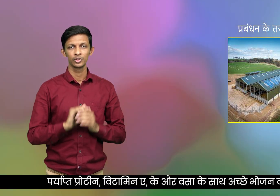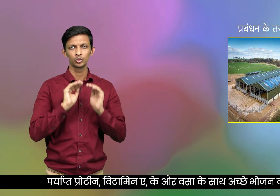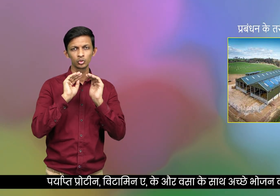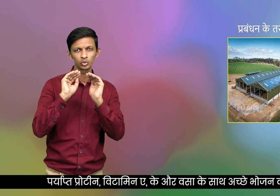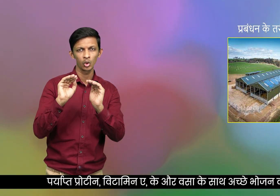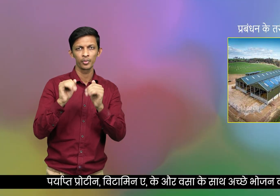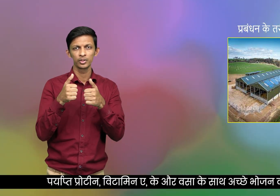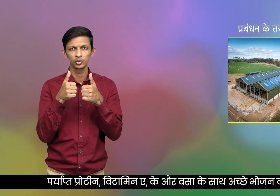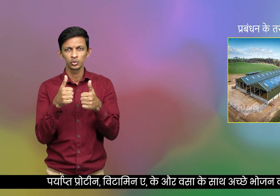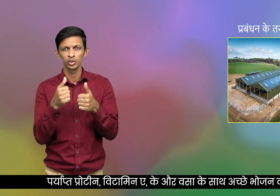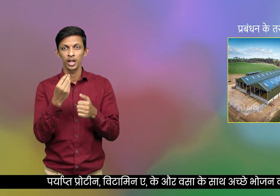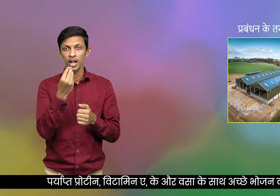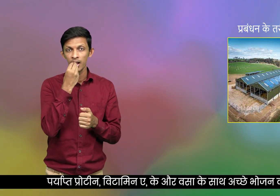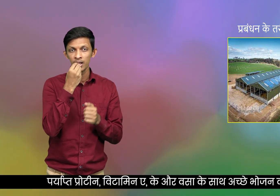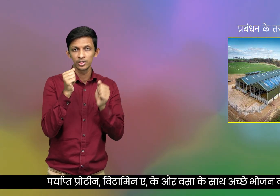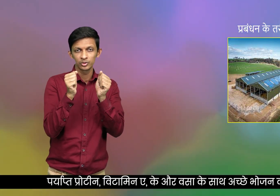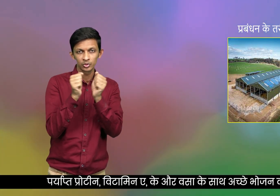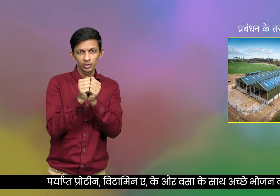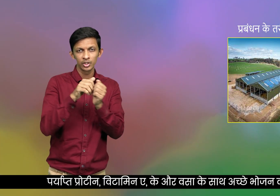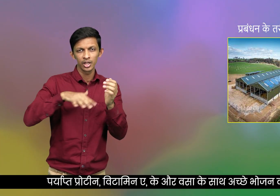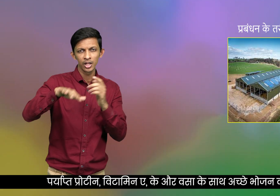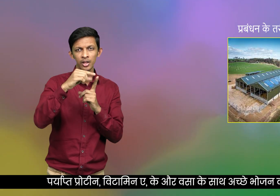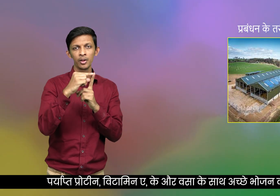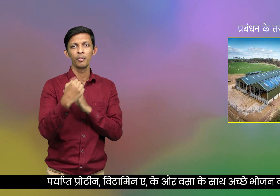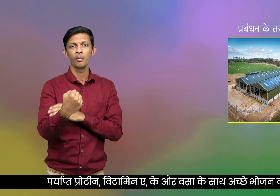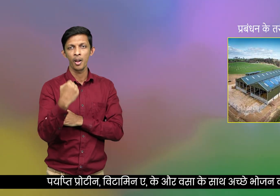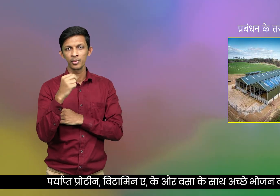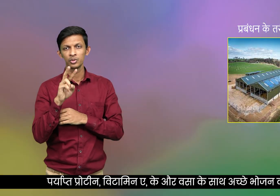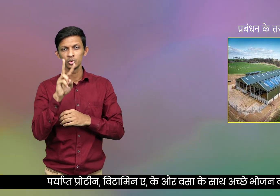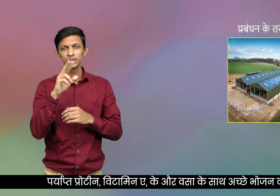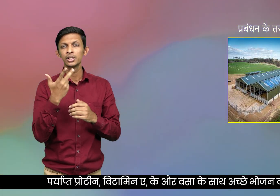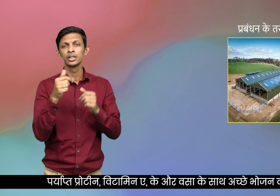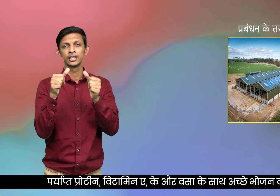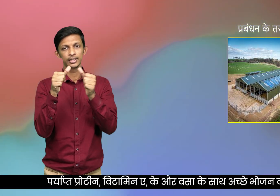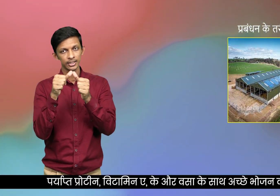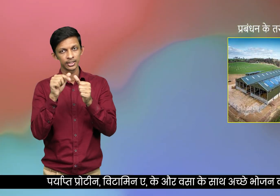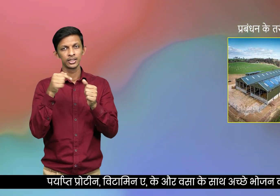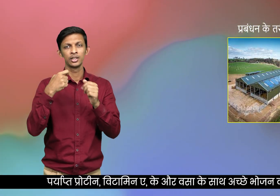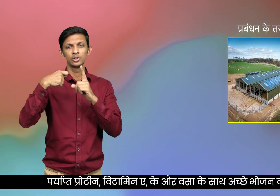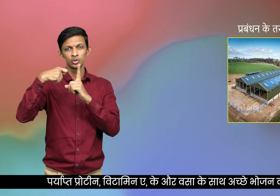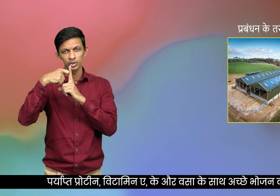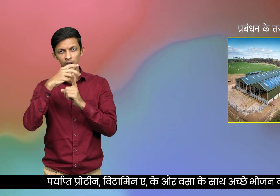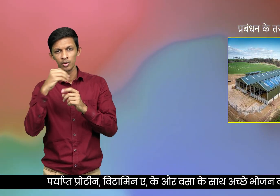3. पर्याप्त प्रोटीन, विटामिन ए के और वसा के साथ अच्छे भोजन की आपूर्ति करना।